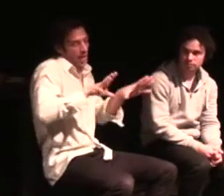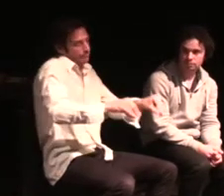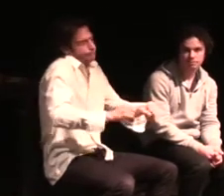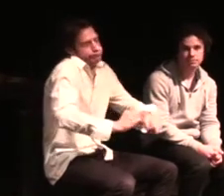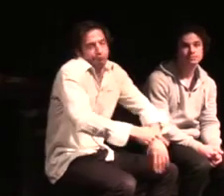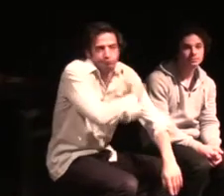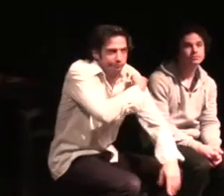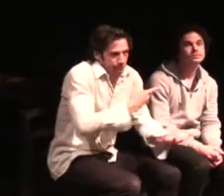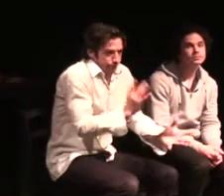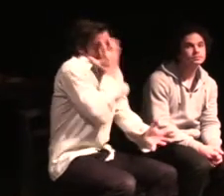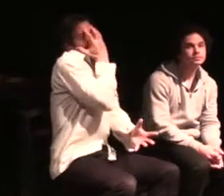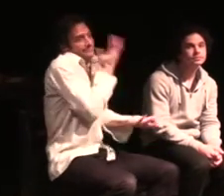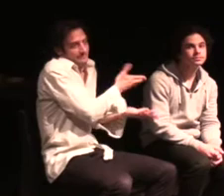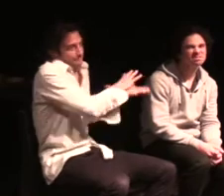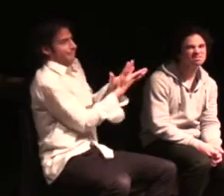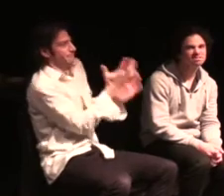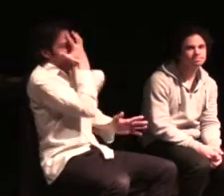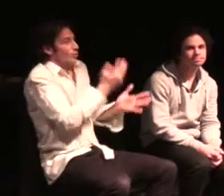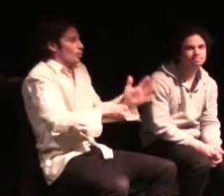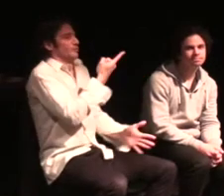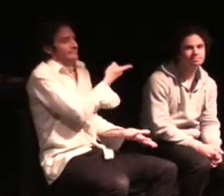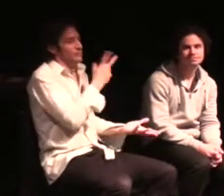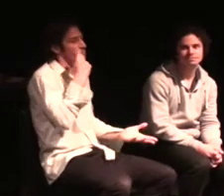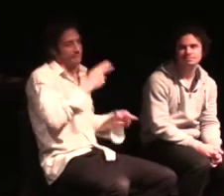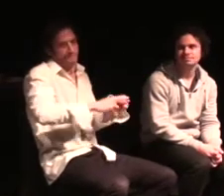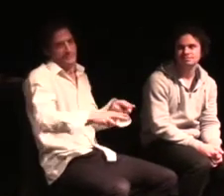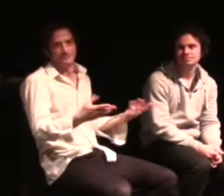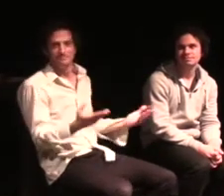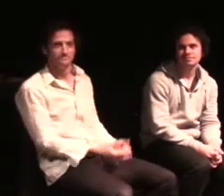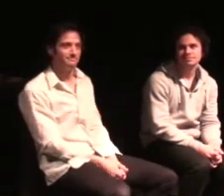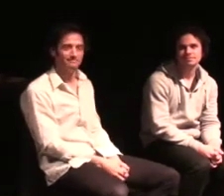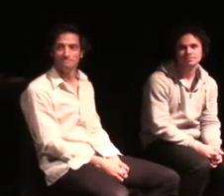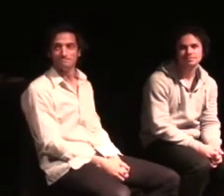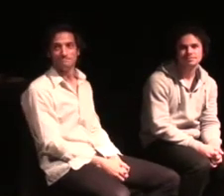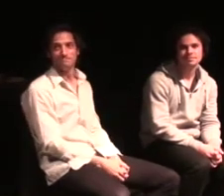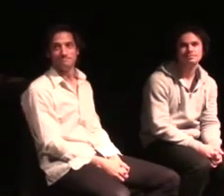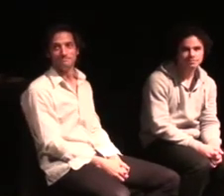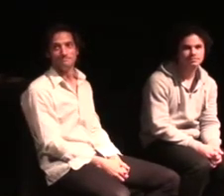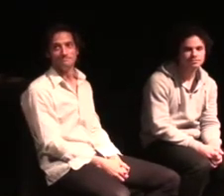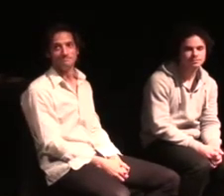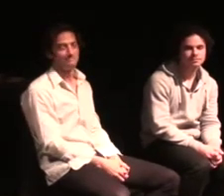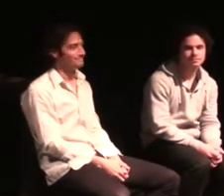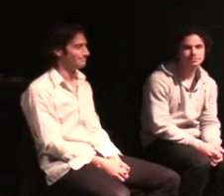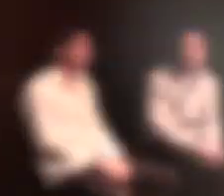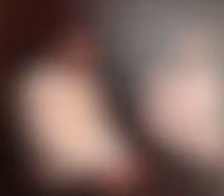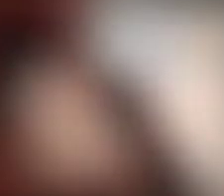aux échecs parce que sinon vous allez y perdre votre santé mentale. Et voilà. Et en fait, pourtant, il rejoue aux échecs et il perd sa santé mentale, effectivement.